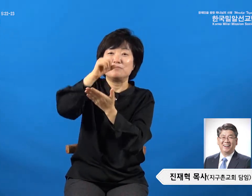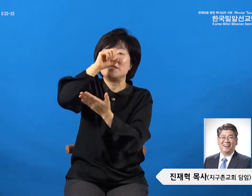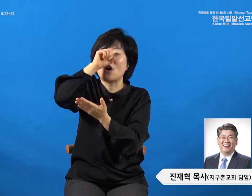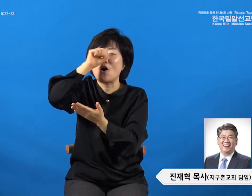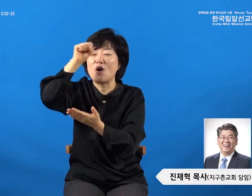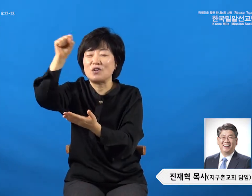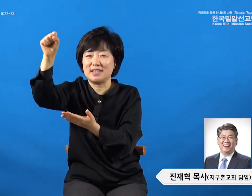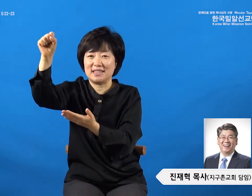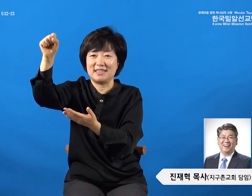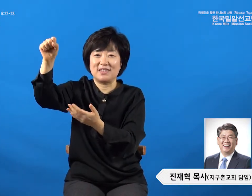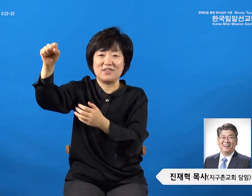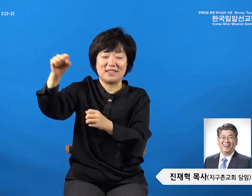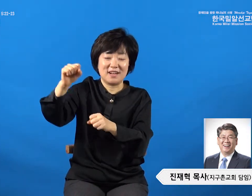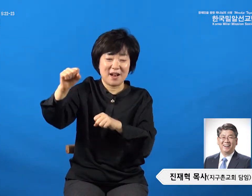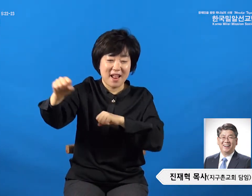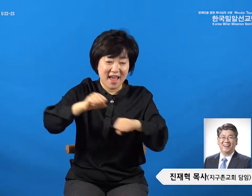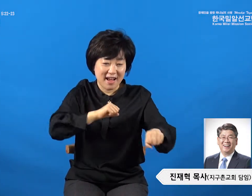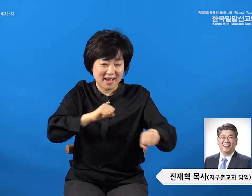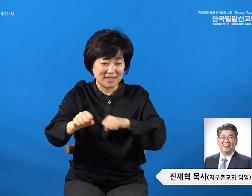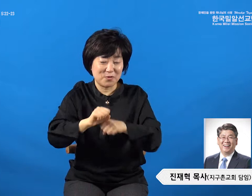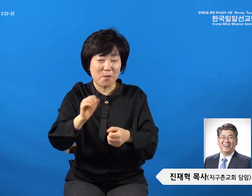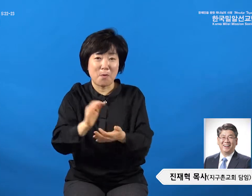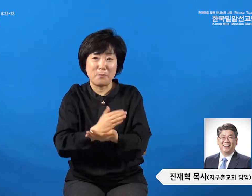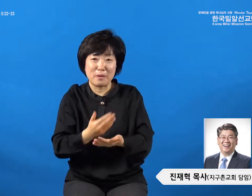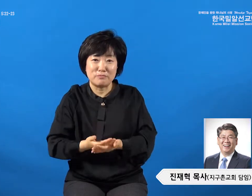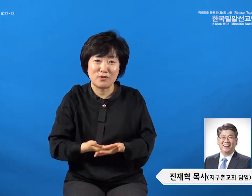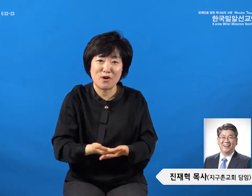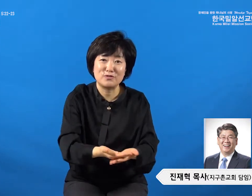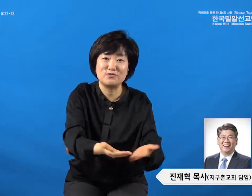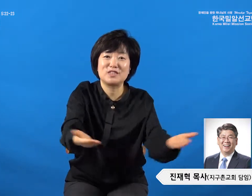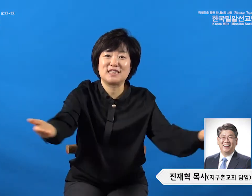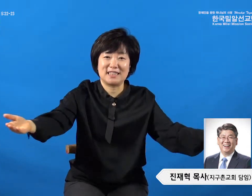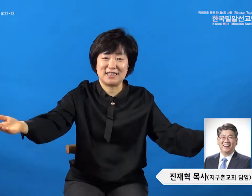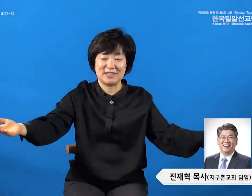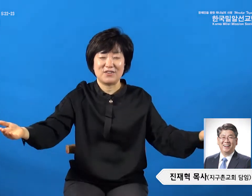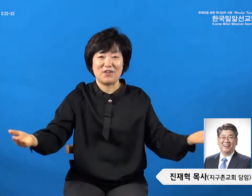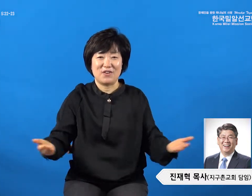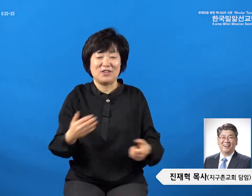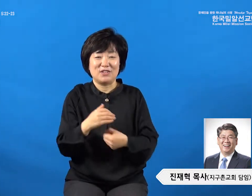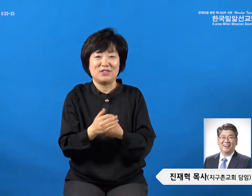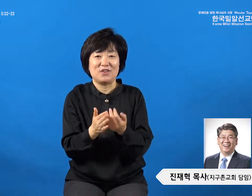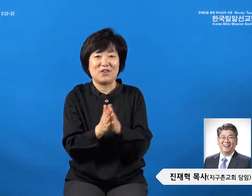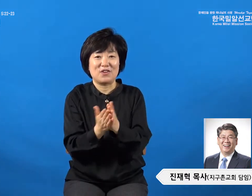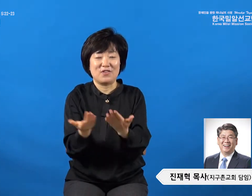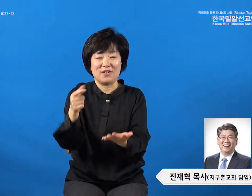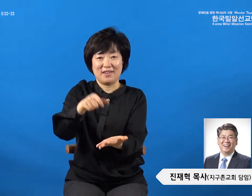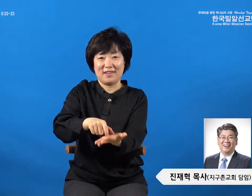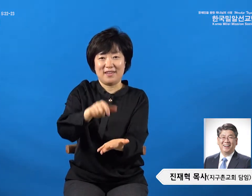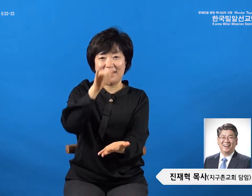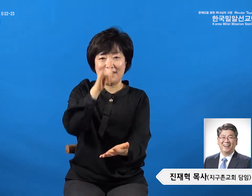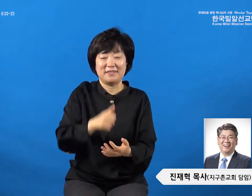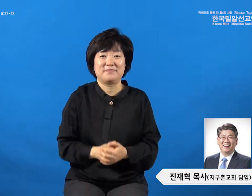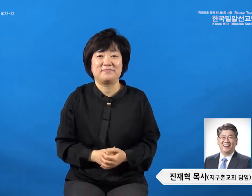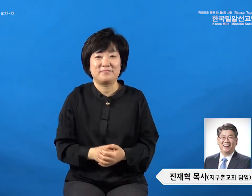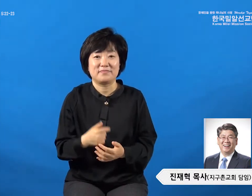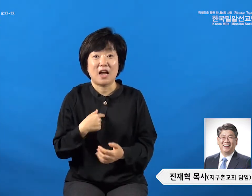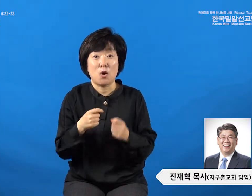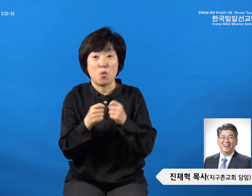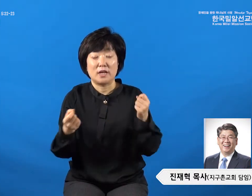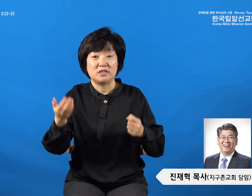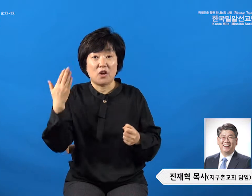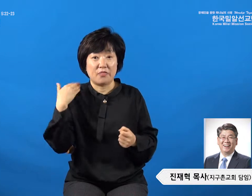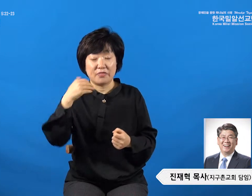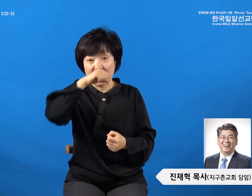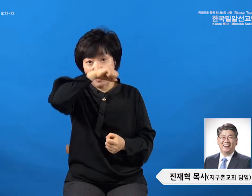선을 베푸시고 행하시는 것, 성경은 우리 가운데 말씀하고 계십니다.